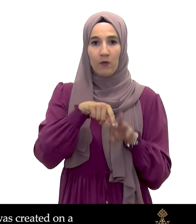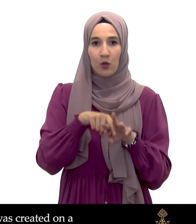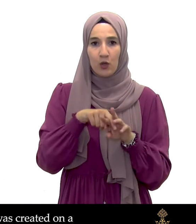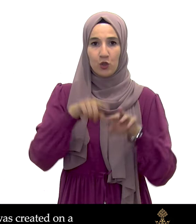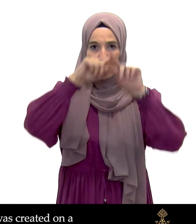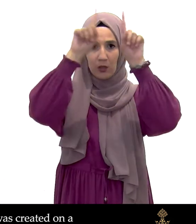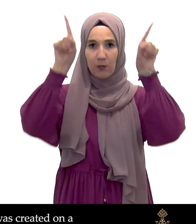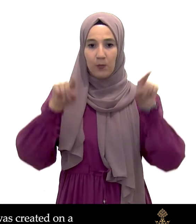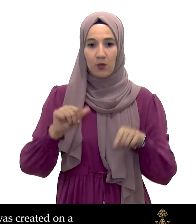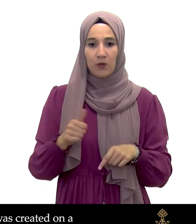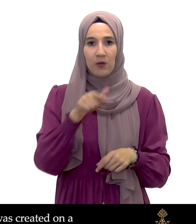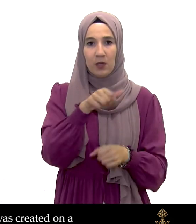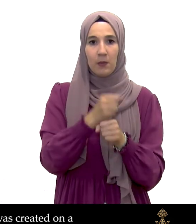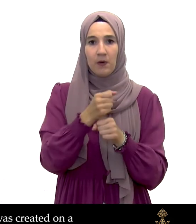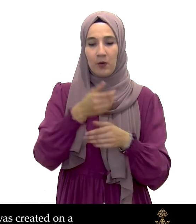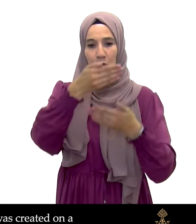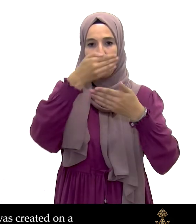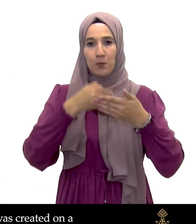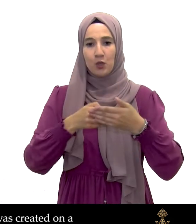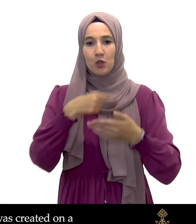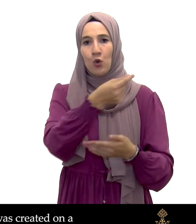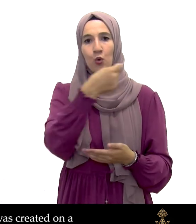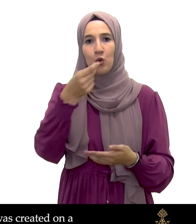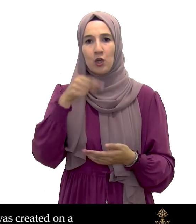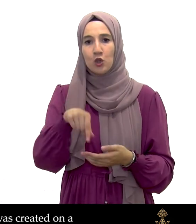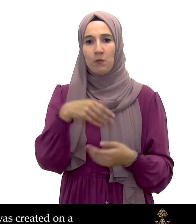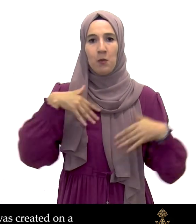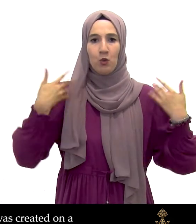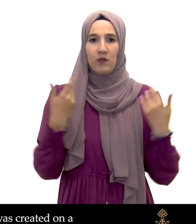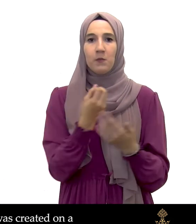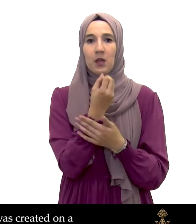Konjanički portret je izveden na pozadini ukrašenoj motivima ljiljana.